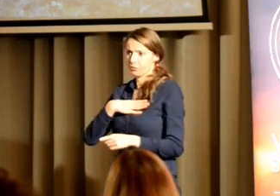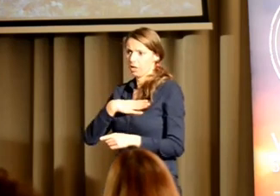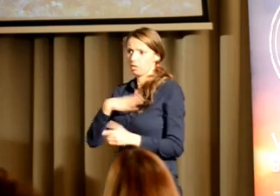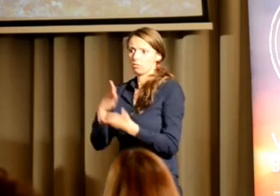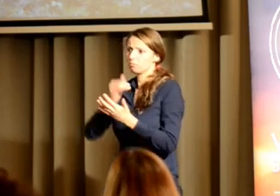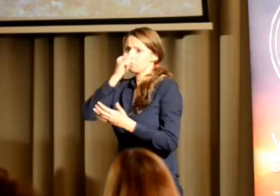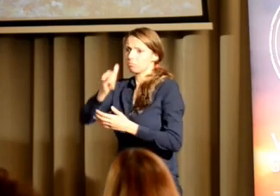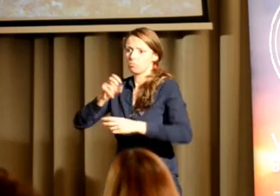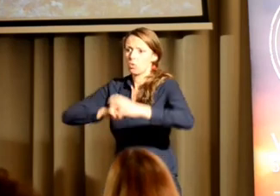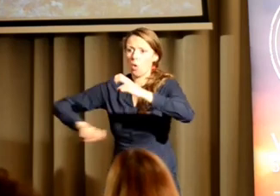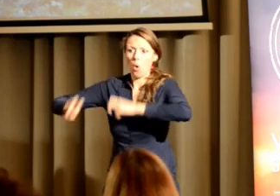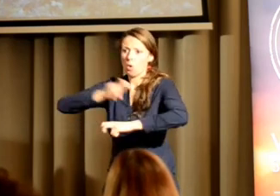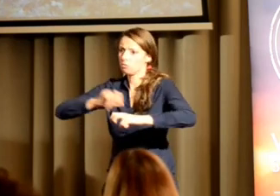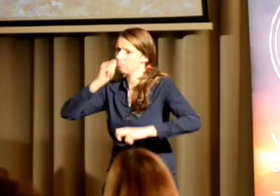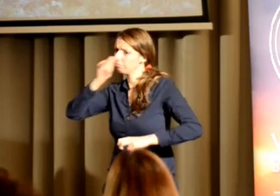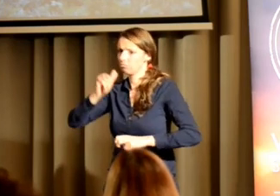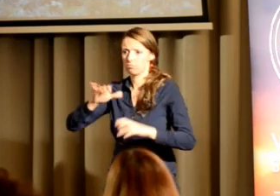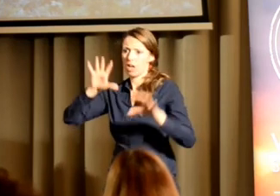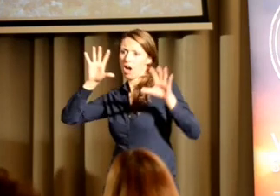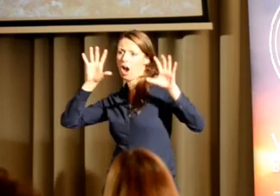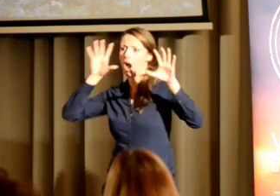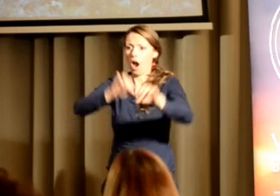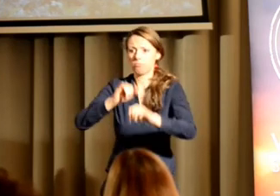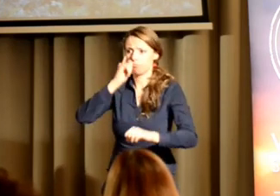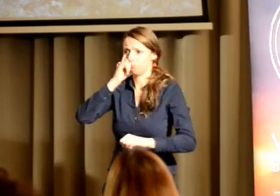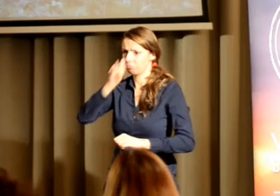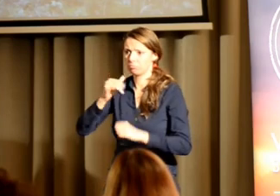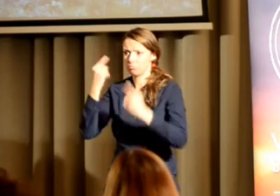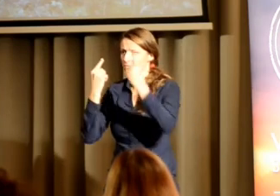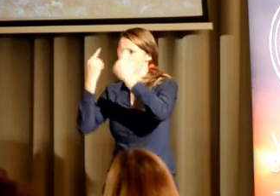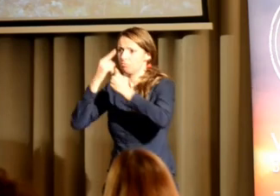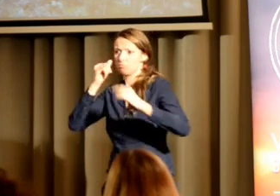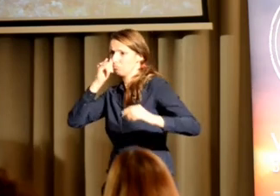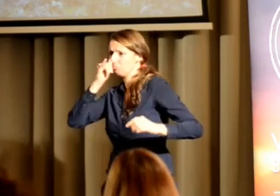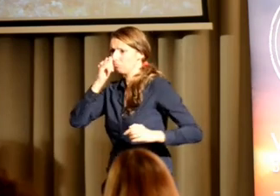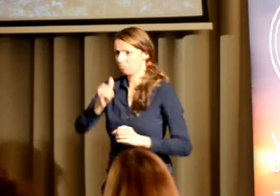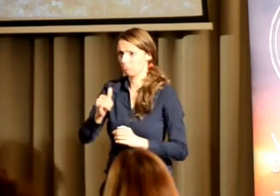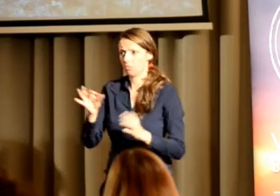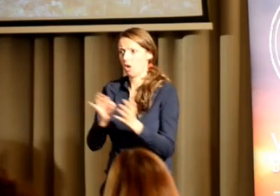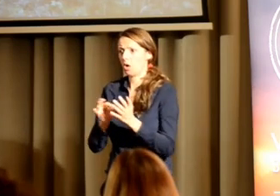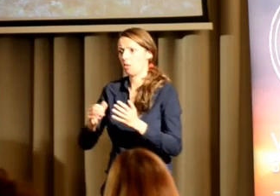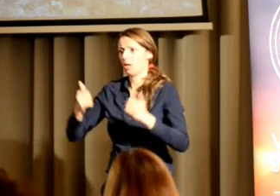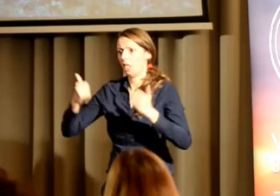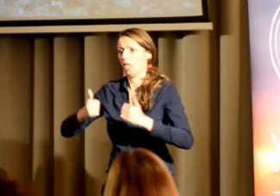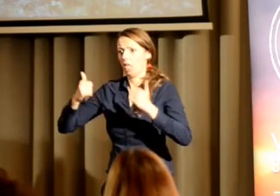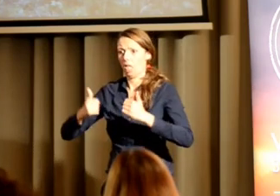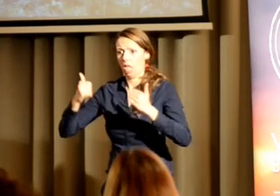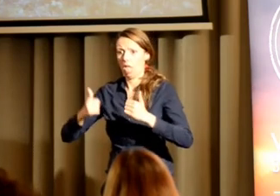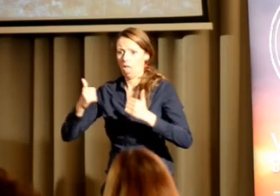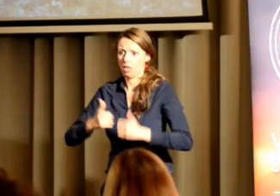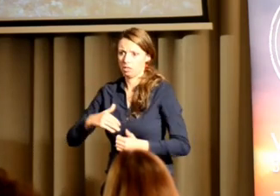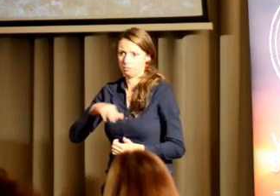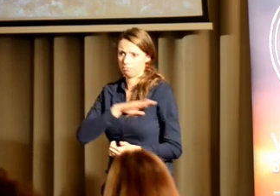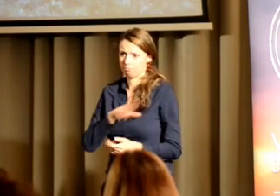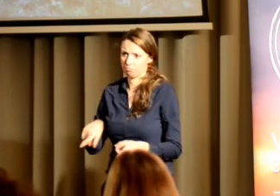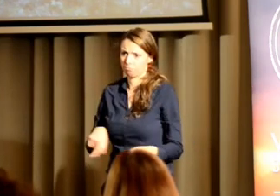się poruszać, nie jest w stanie polować, nie jest w stanie myśleć, jest w stanie po prostu czekać na śmierć. A poza tym, jeśli jest